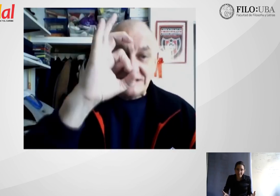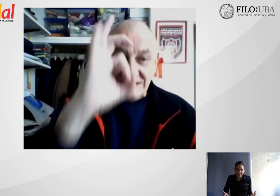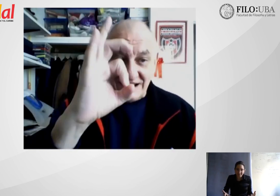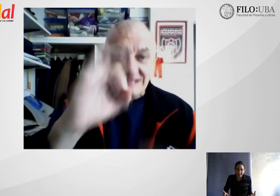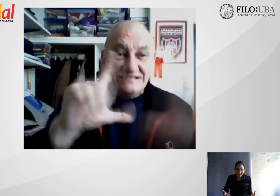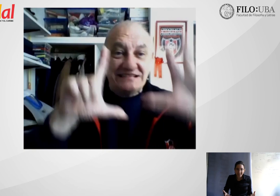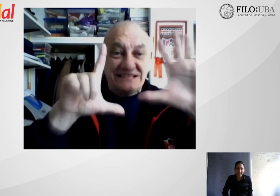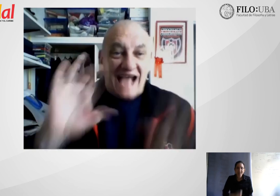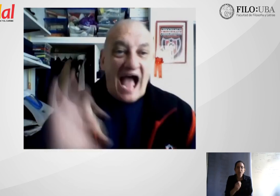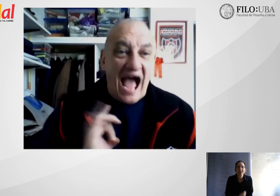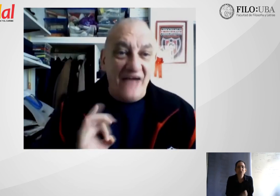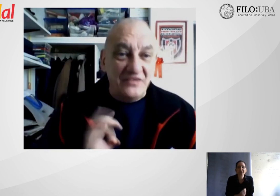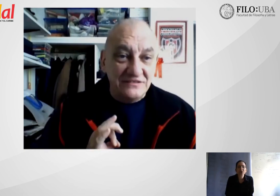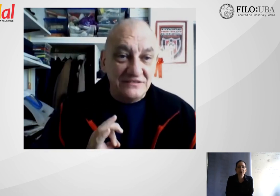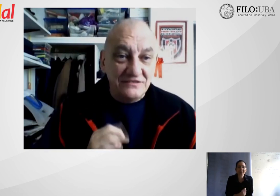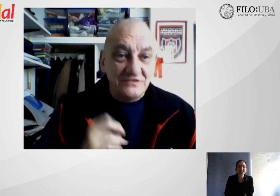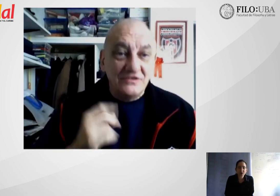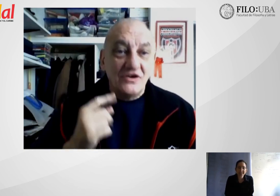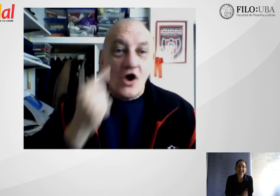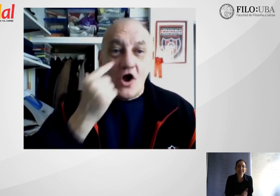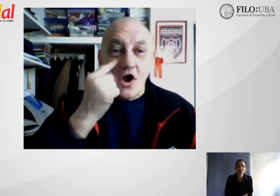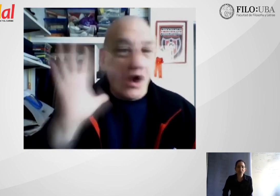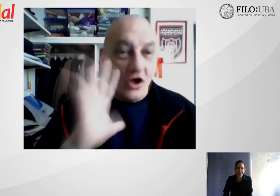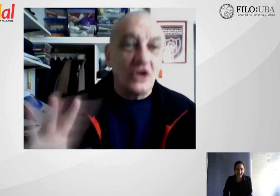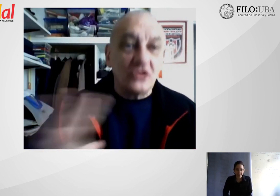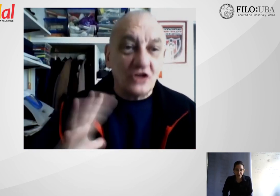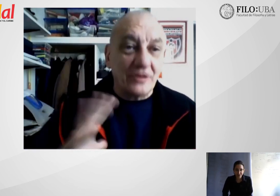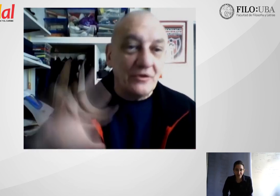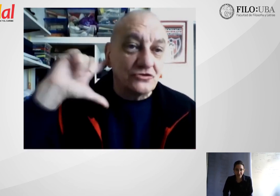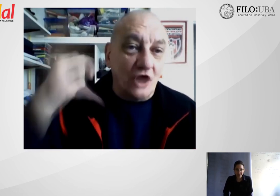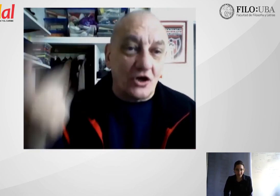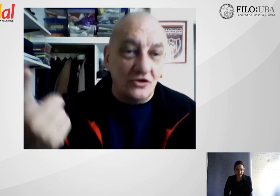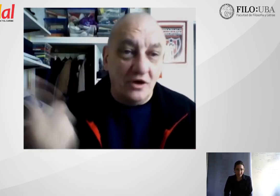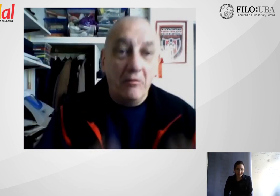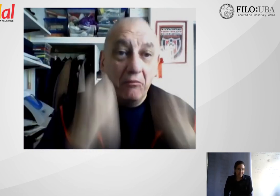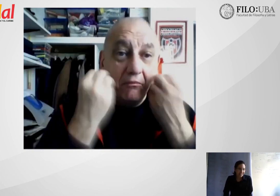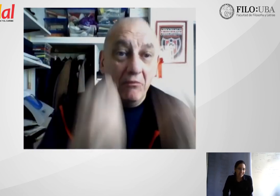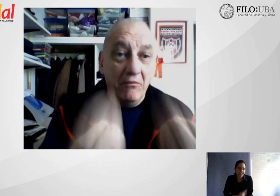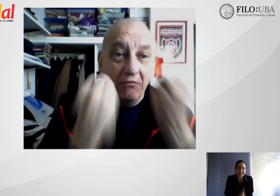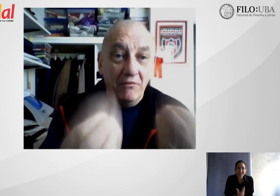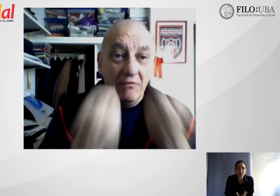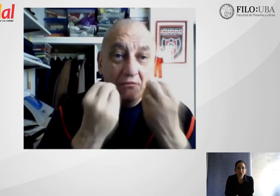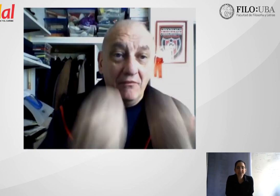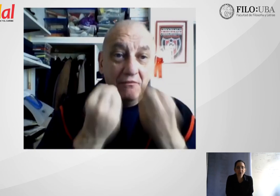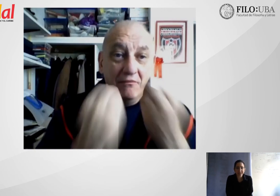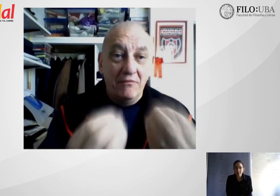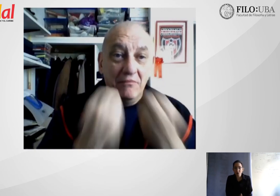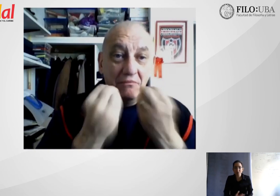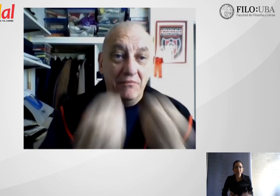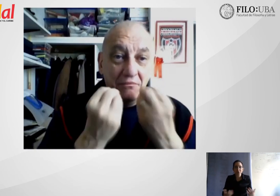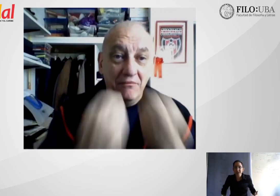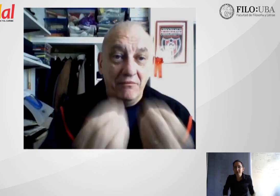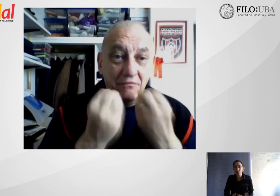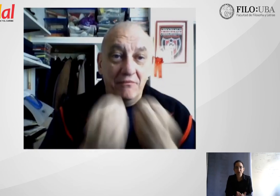Asam. Y nuestra asociación nació hace 107 años. Y hace muchísimo que estamos